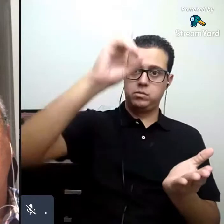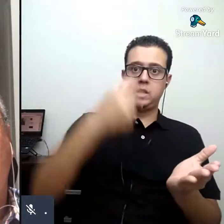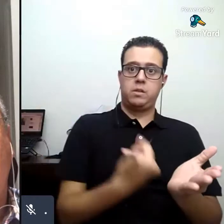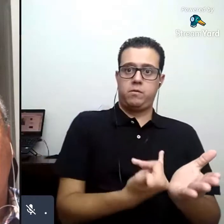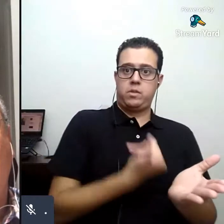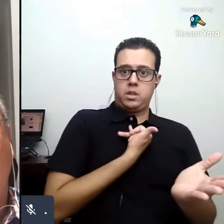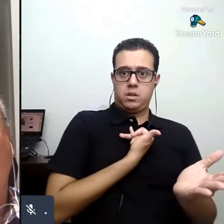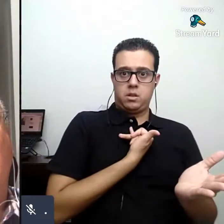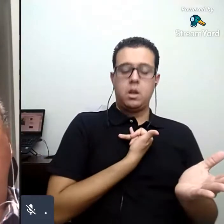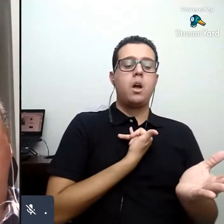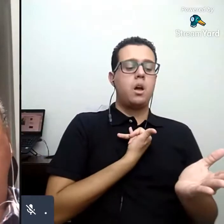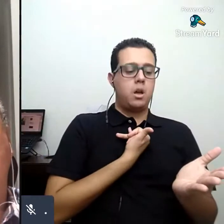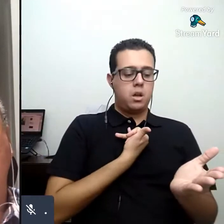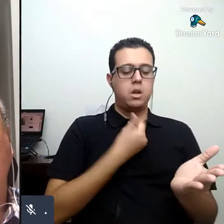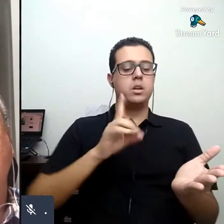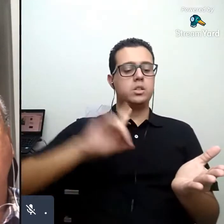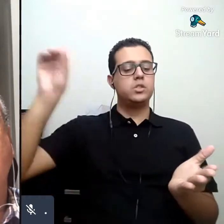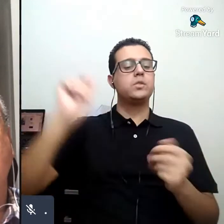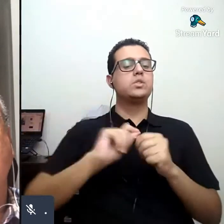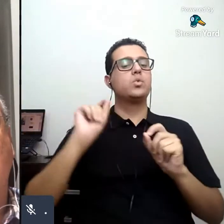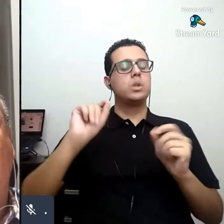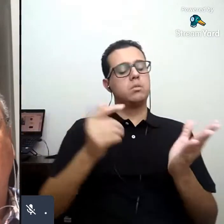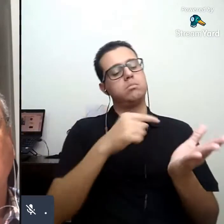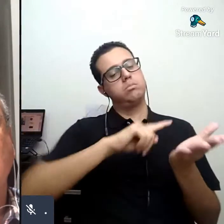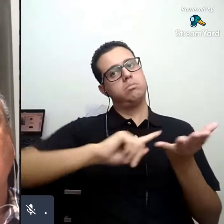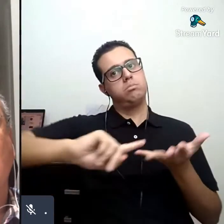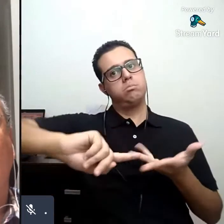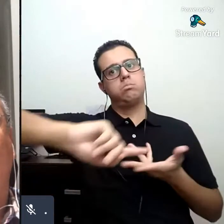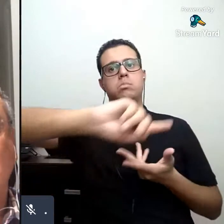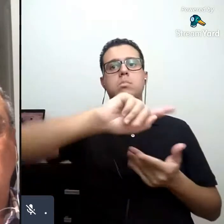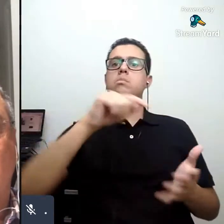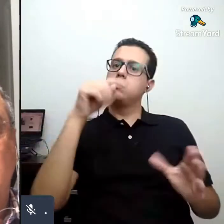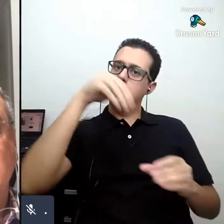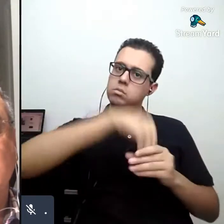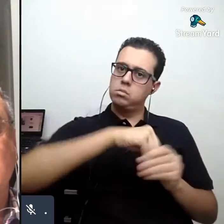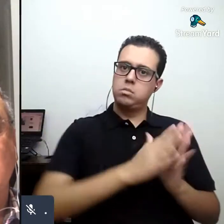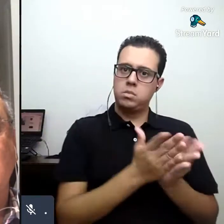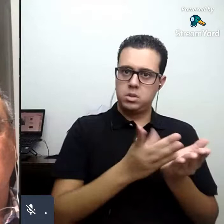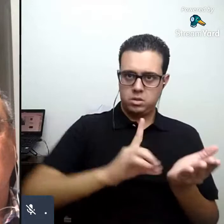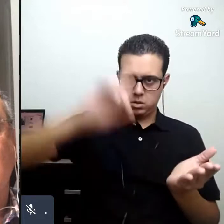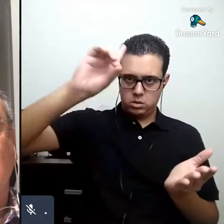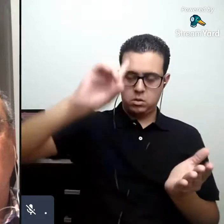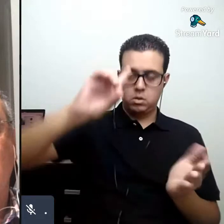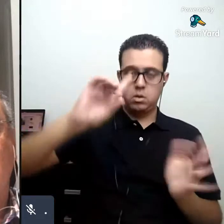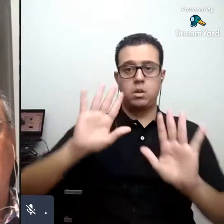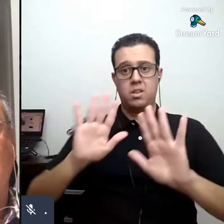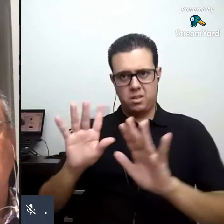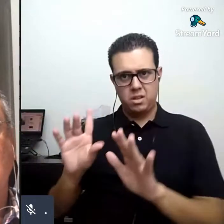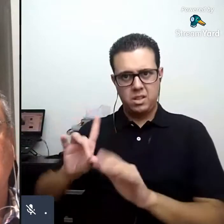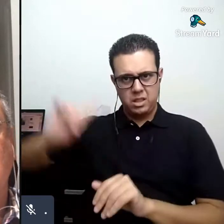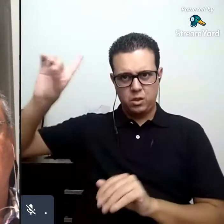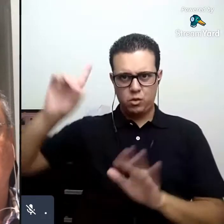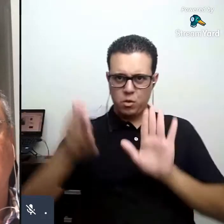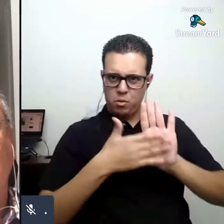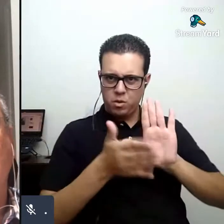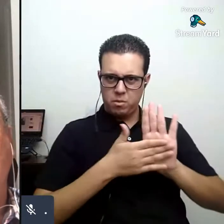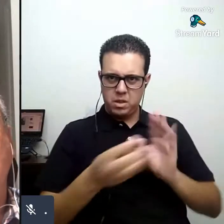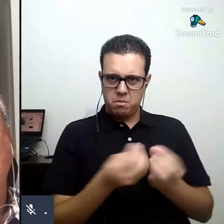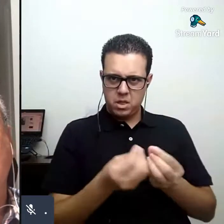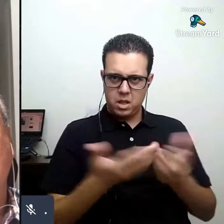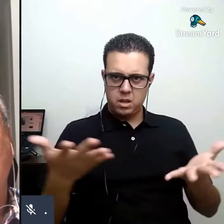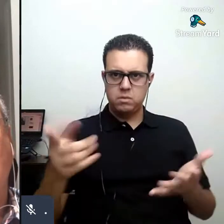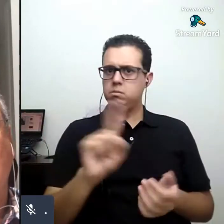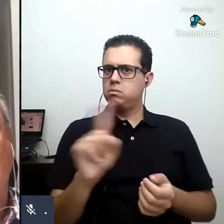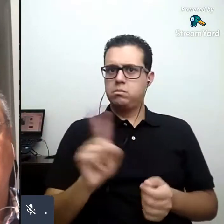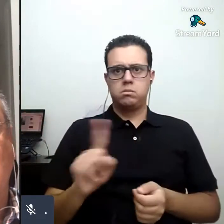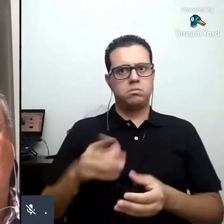fará. Ele nunca me prometeu milagres ou trocas. Ele me promete vida em